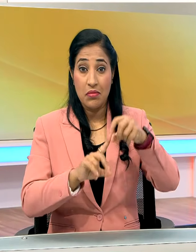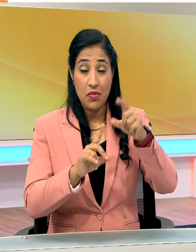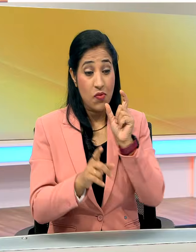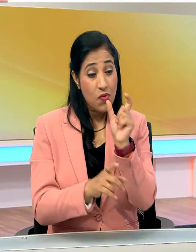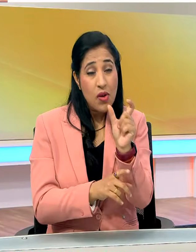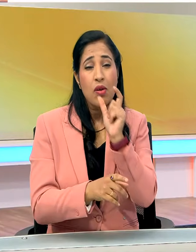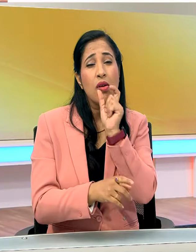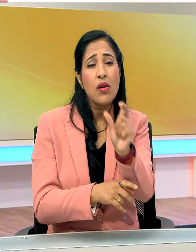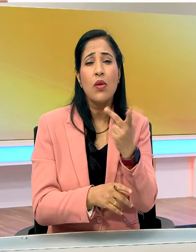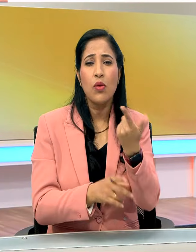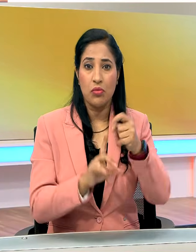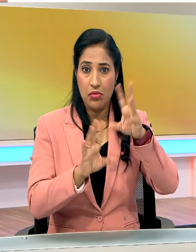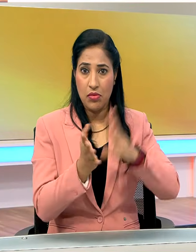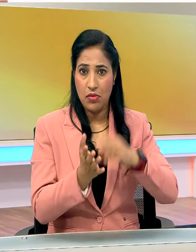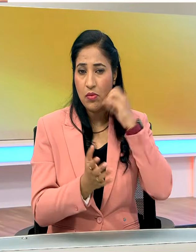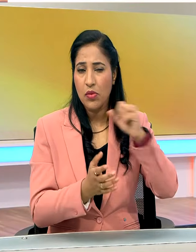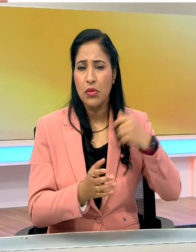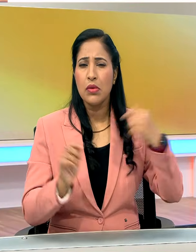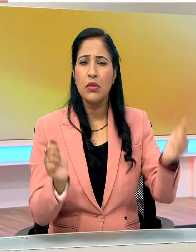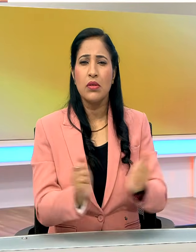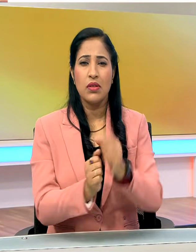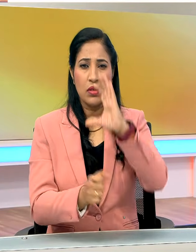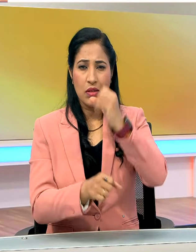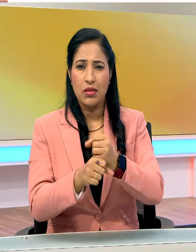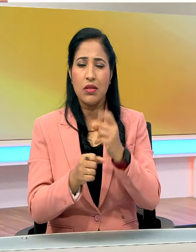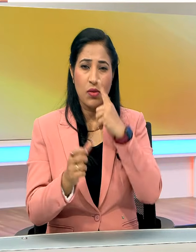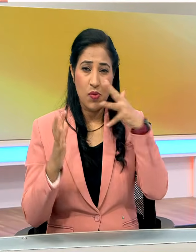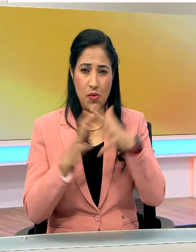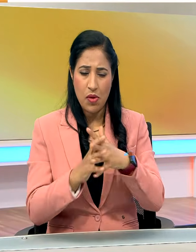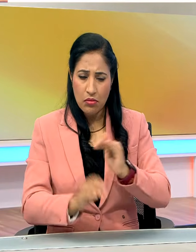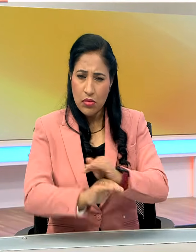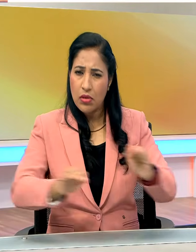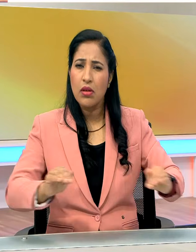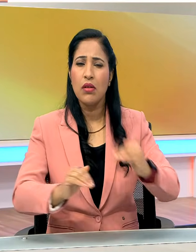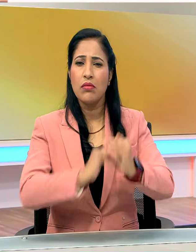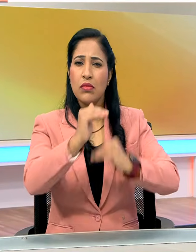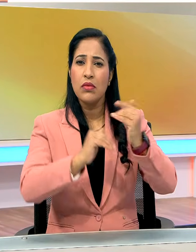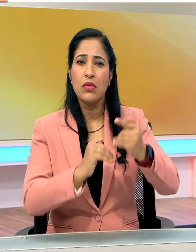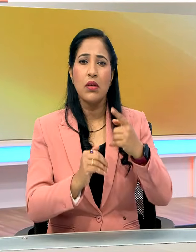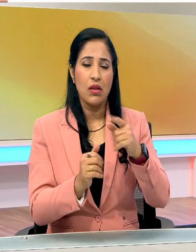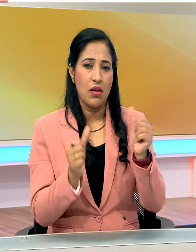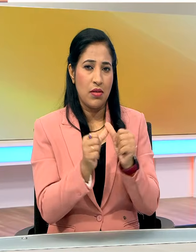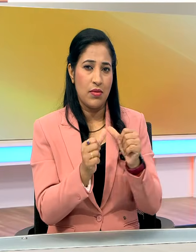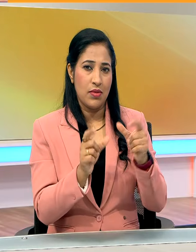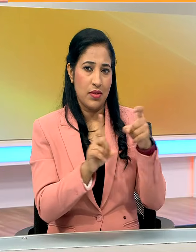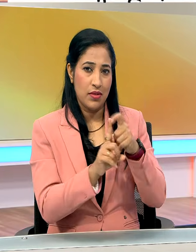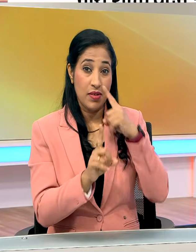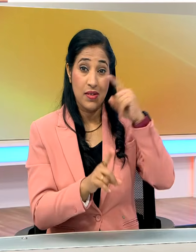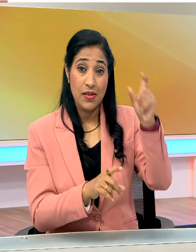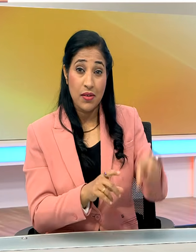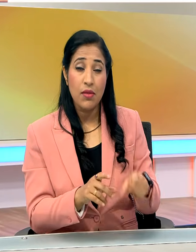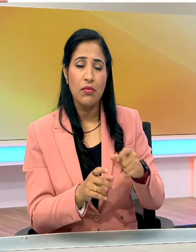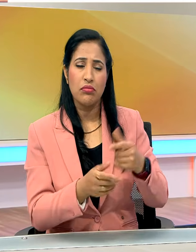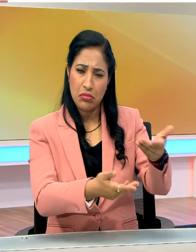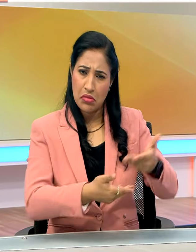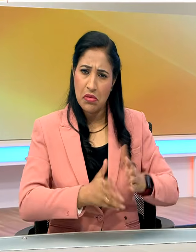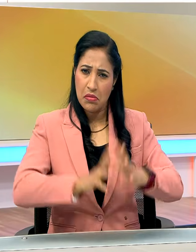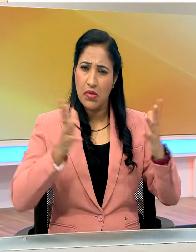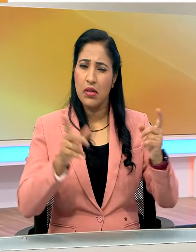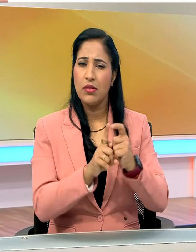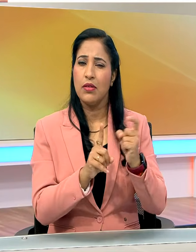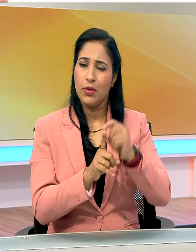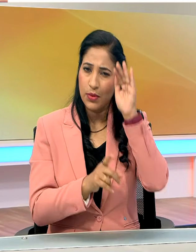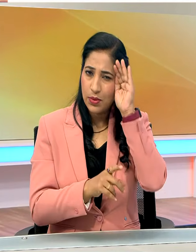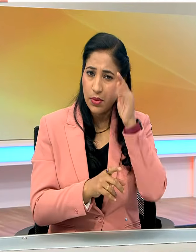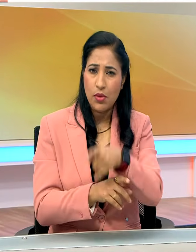नरेंद्र मोदी के, और मेरे साथ इस वक्त है केंद्रीय महिला एवं बाल विकास मंत्री अन्नपूर्णा देवी जी। नमस्कार मैम, बहुत स्वागत है दूरदर्शन न्यूज पे। सबसे पहले